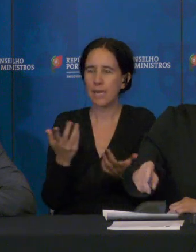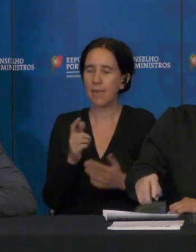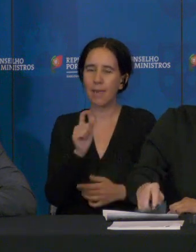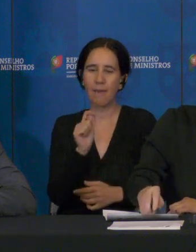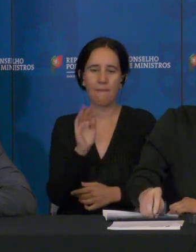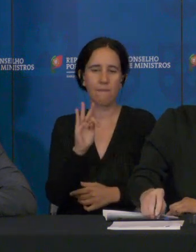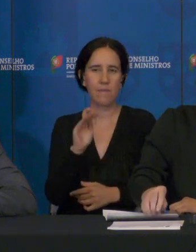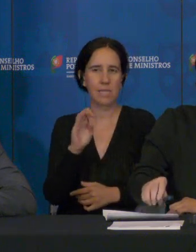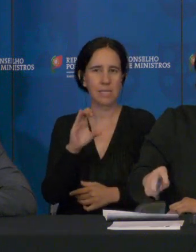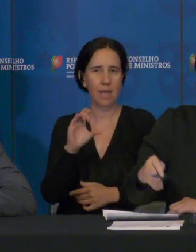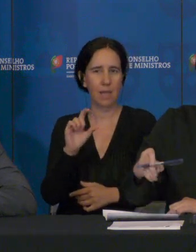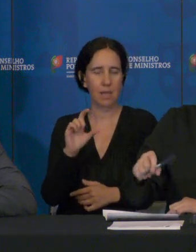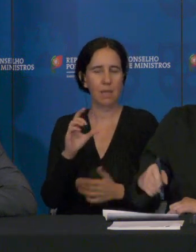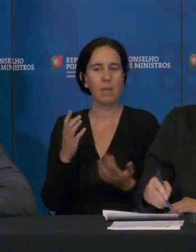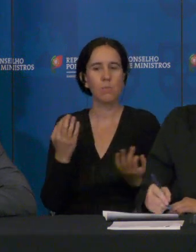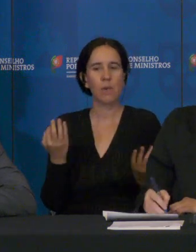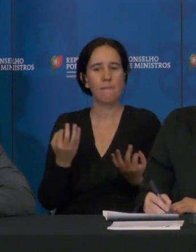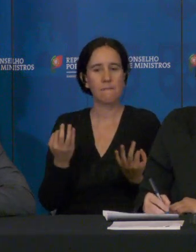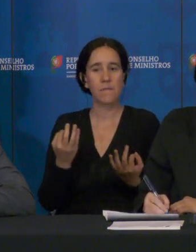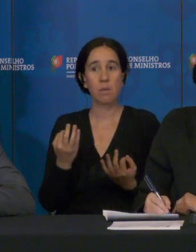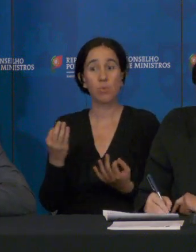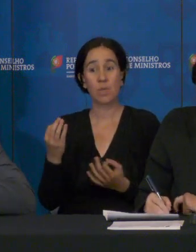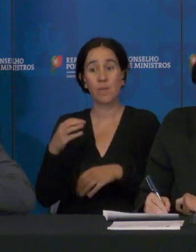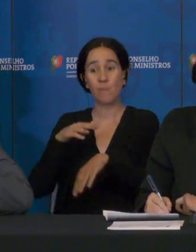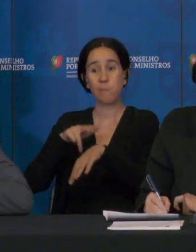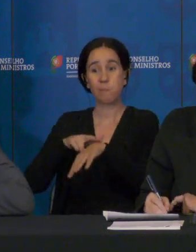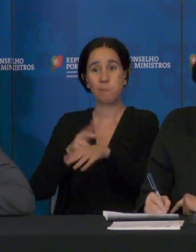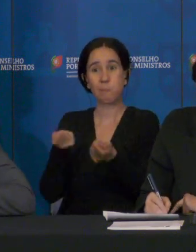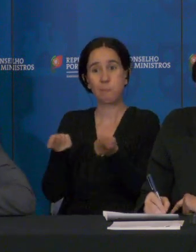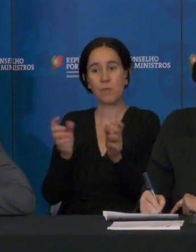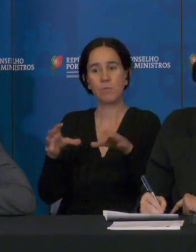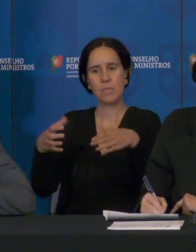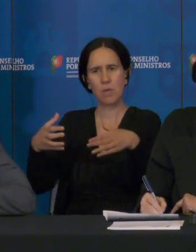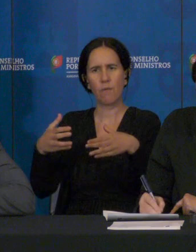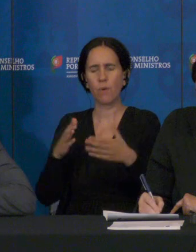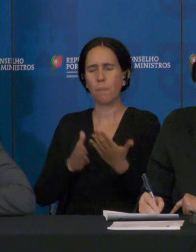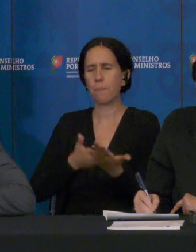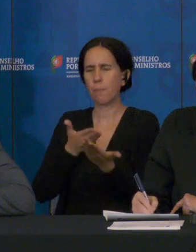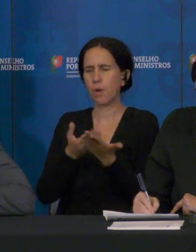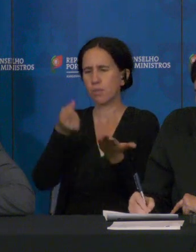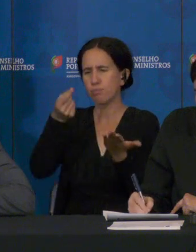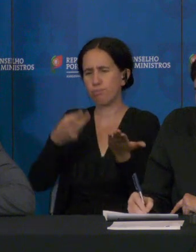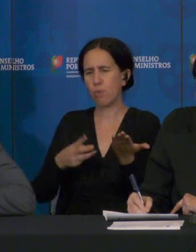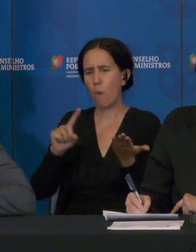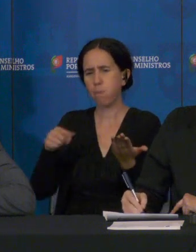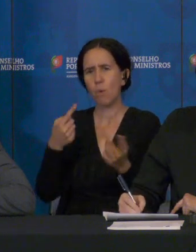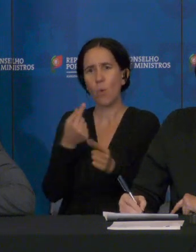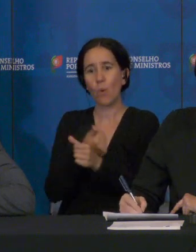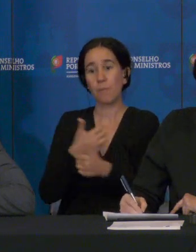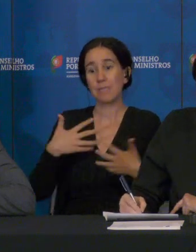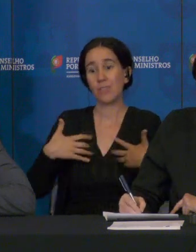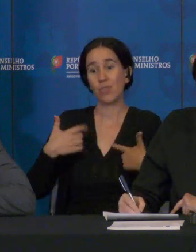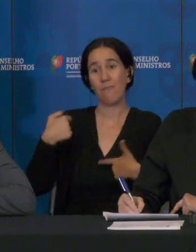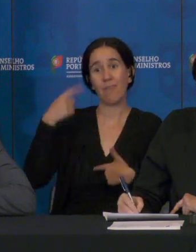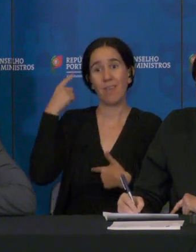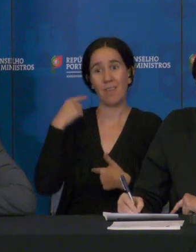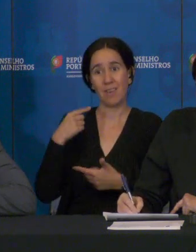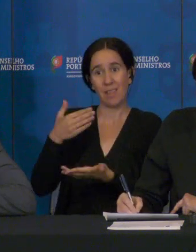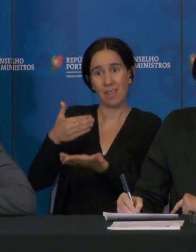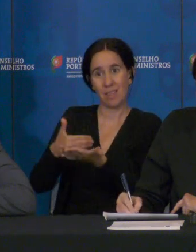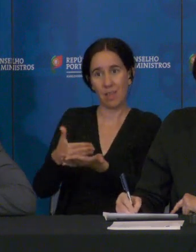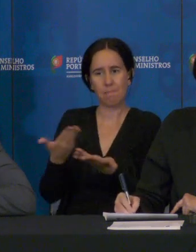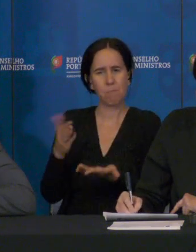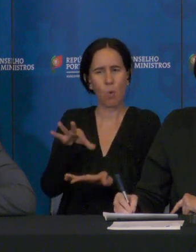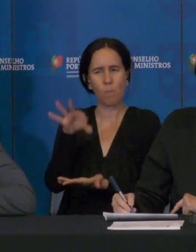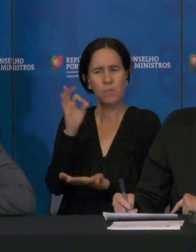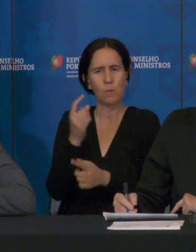EFASEC, uma vez que o Conselho de Administração recebeu uma dezena de propostas de compra até sexta-feira, porquê